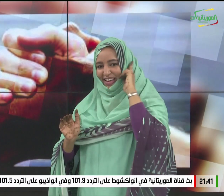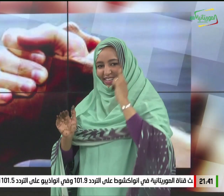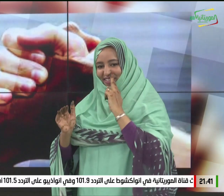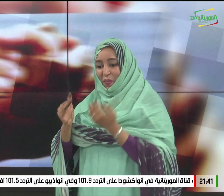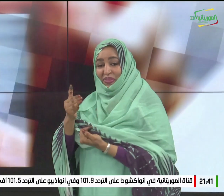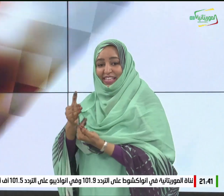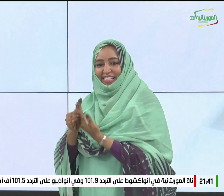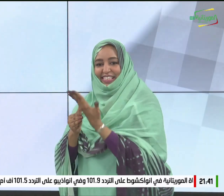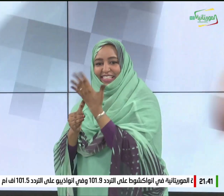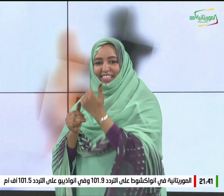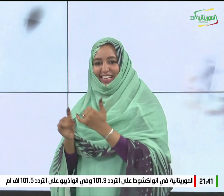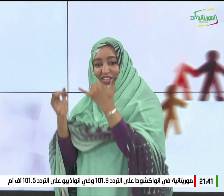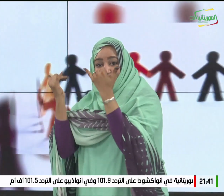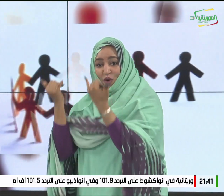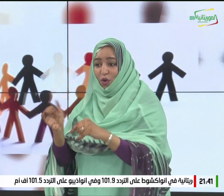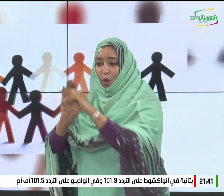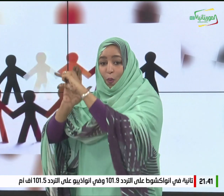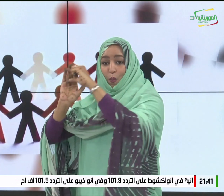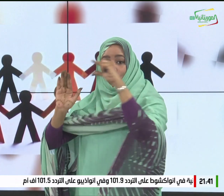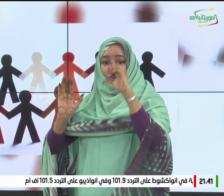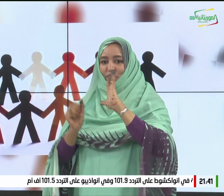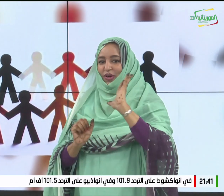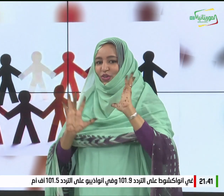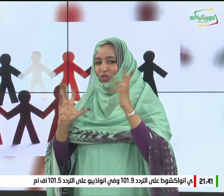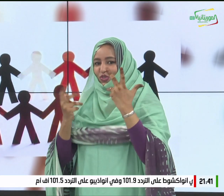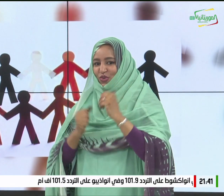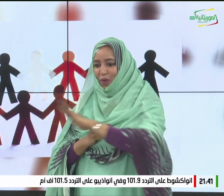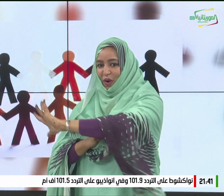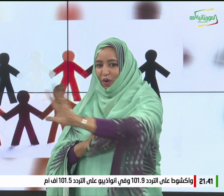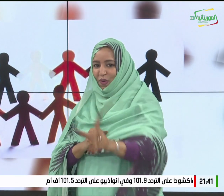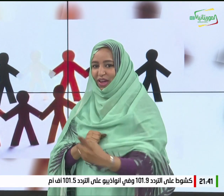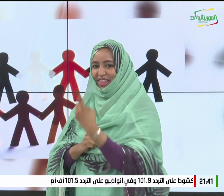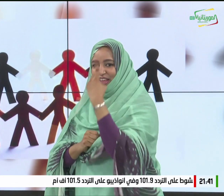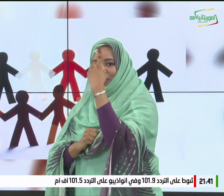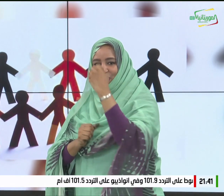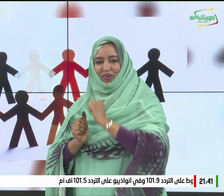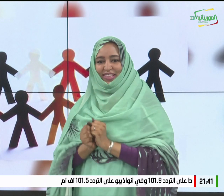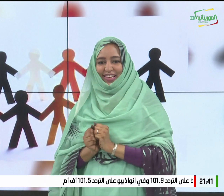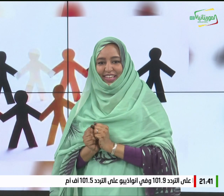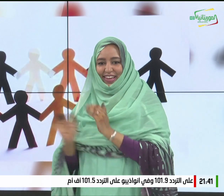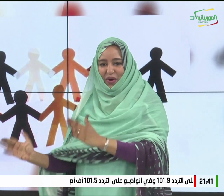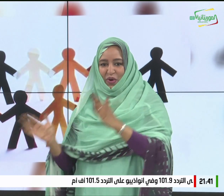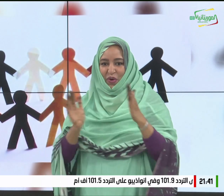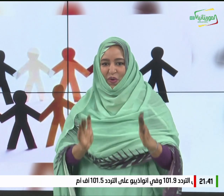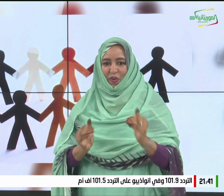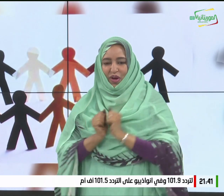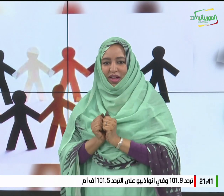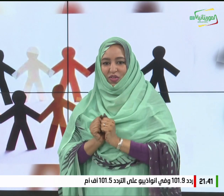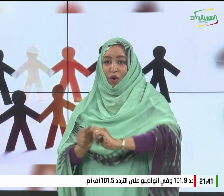الأصم. موضوعنا لهذا اليوم حول الوحدة الوطنية. إن التنوع حقيقة